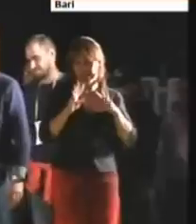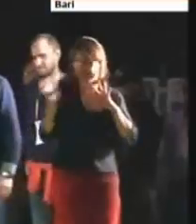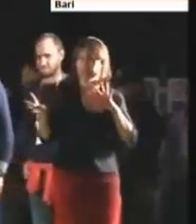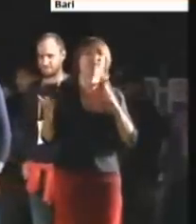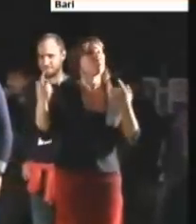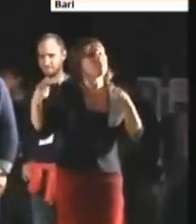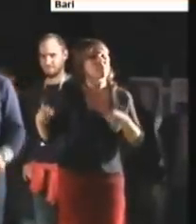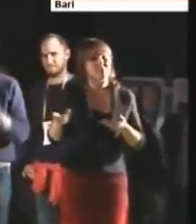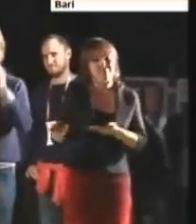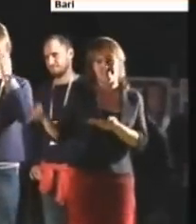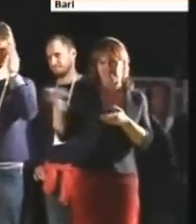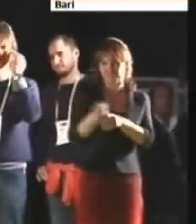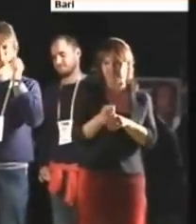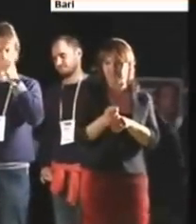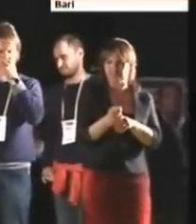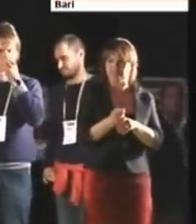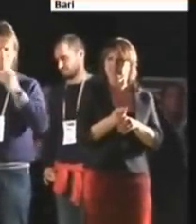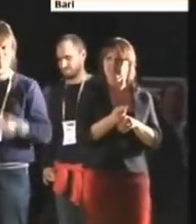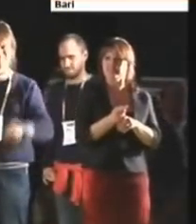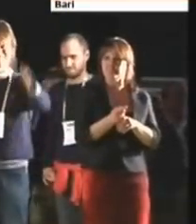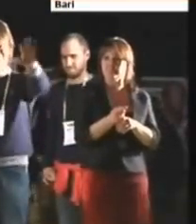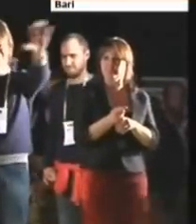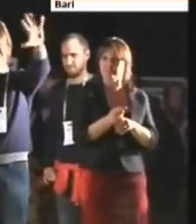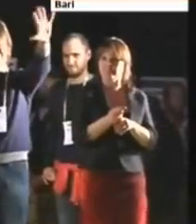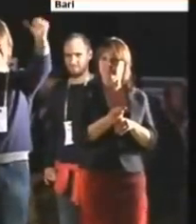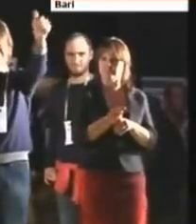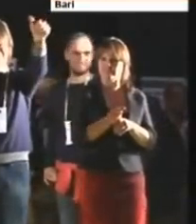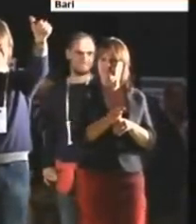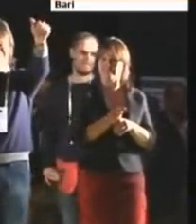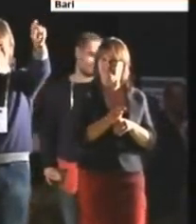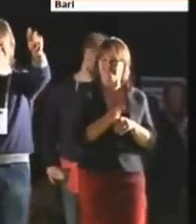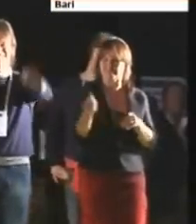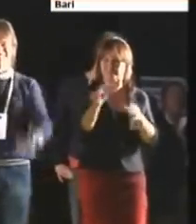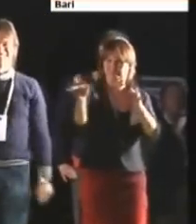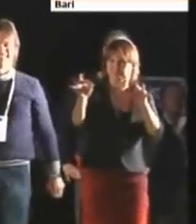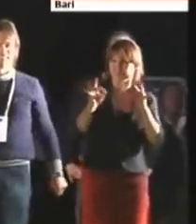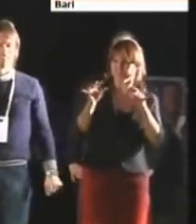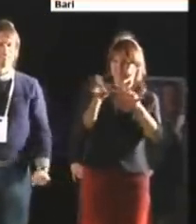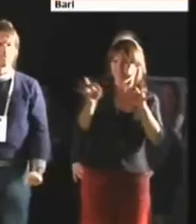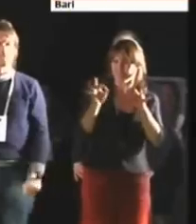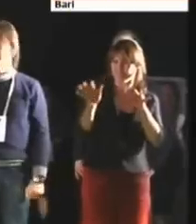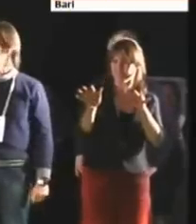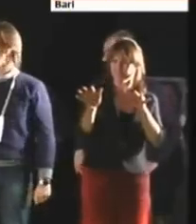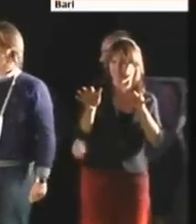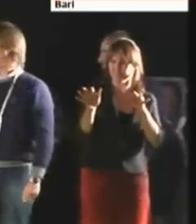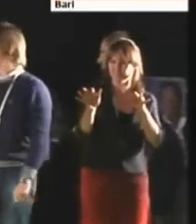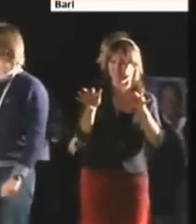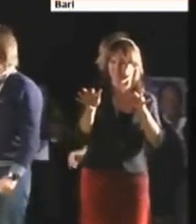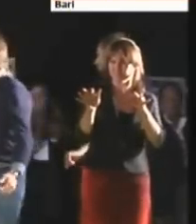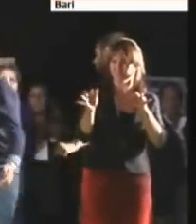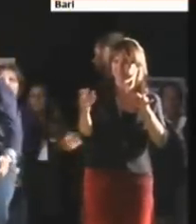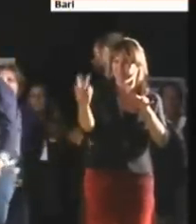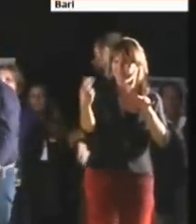loro i candidati alle europee, eletti con elezioni. Allora, lui mi dice il reddito di cittadinanza. Allora